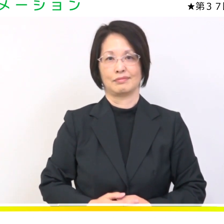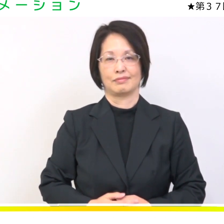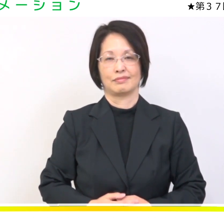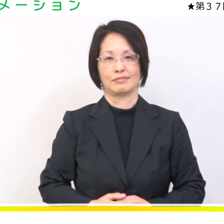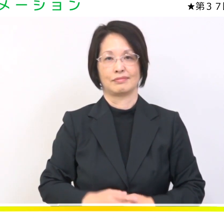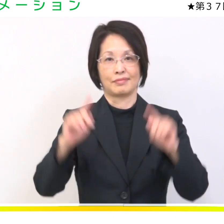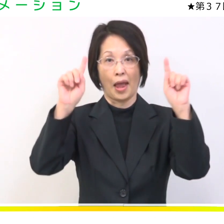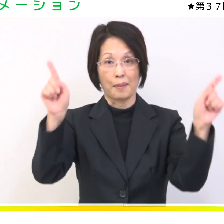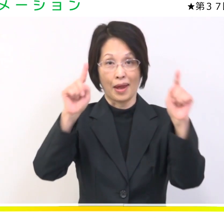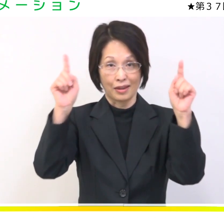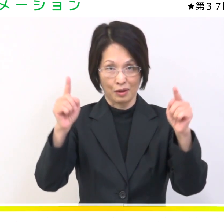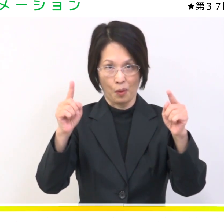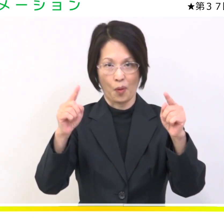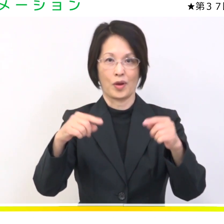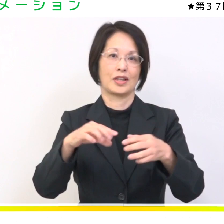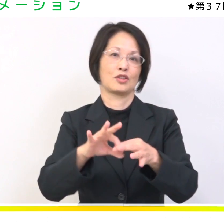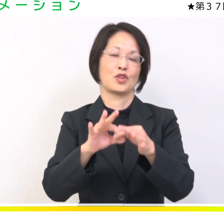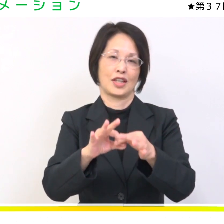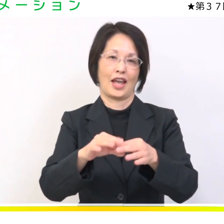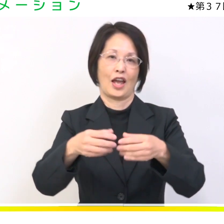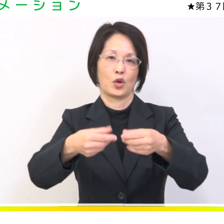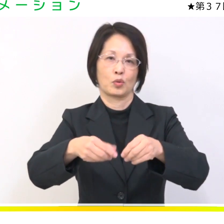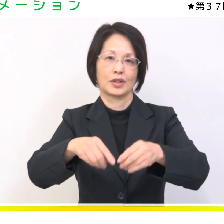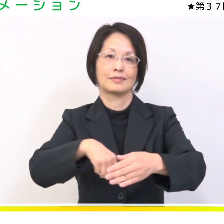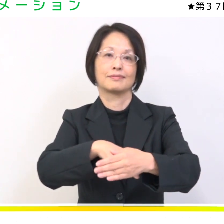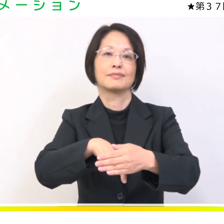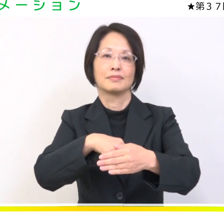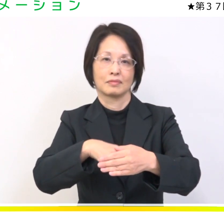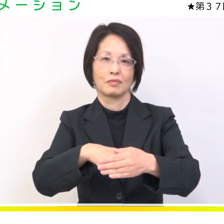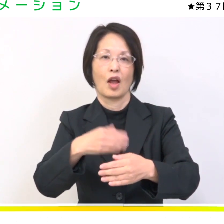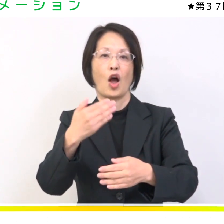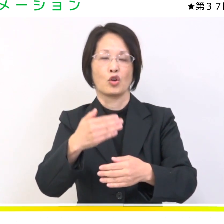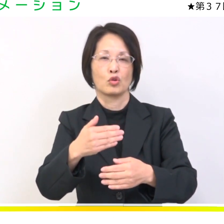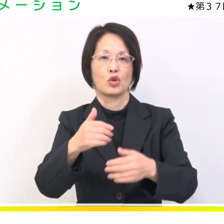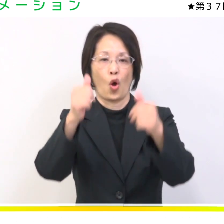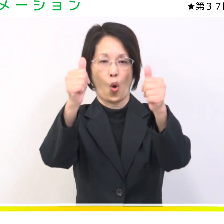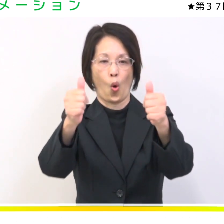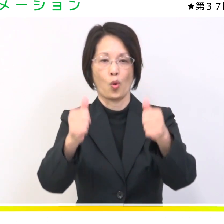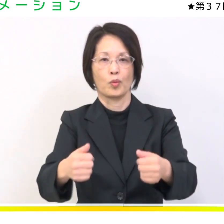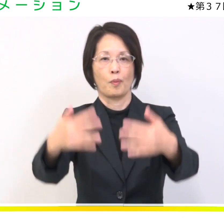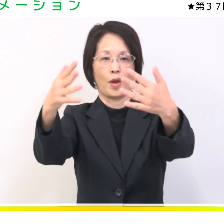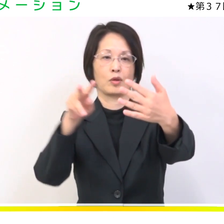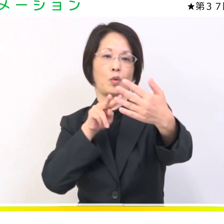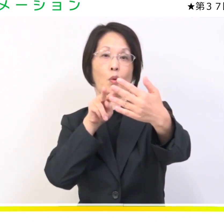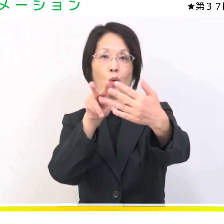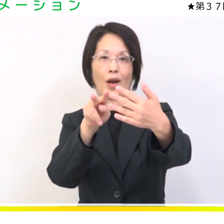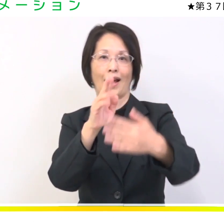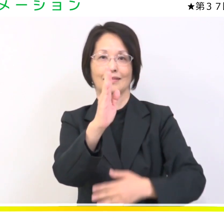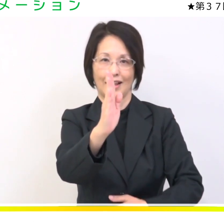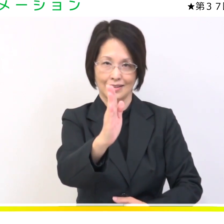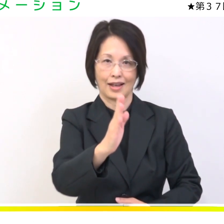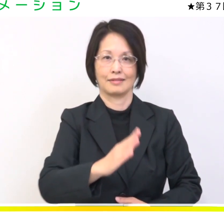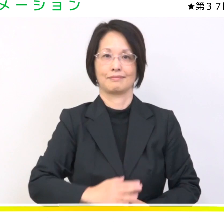イベントについて詳しくは区のホームページをご覧下さい